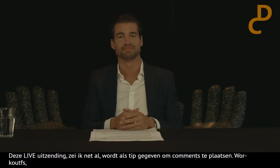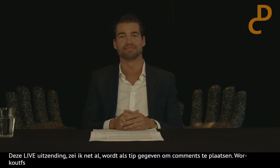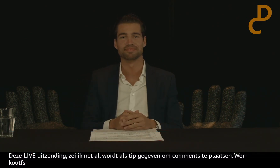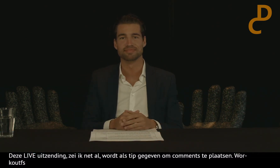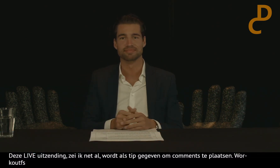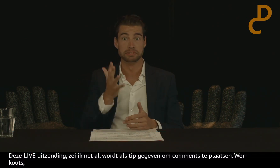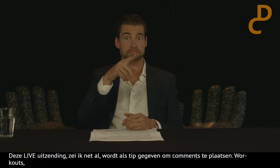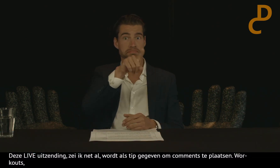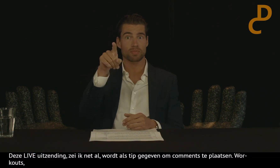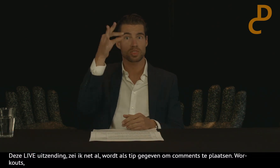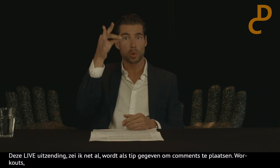richten.